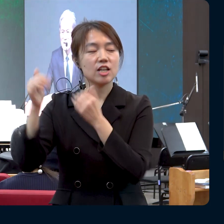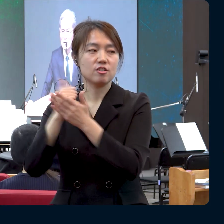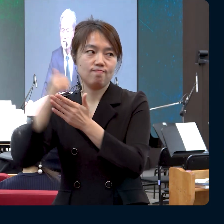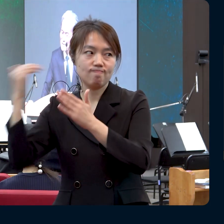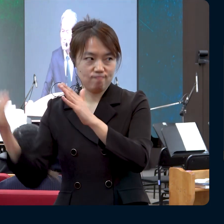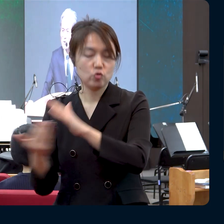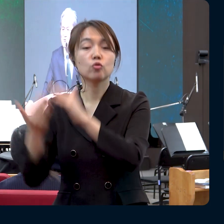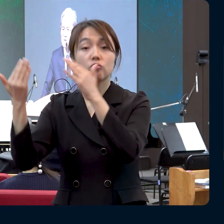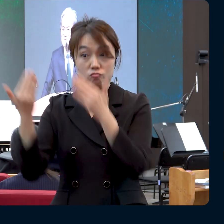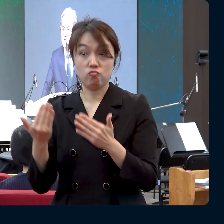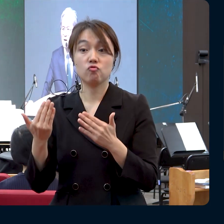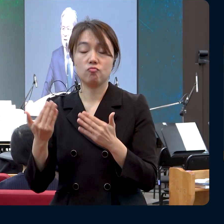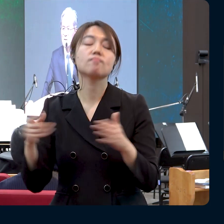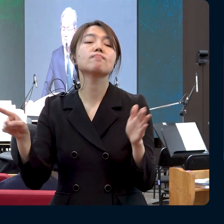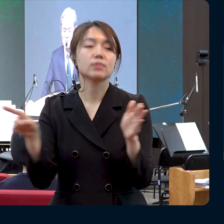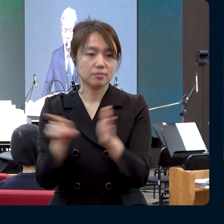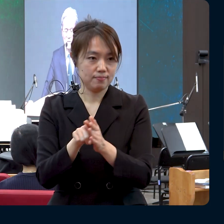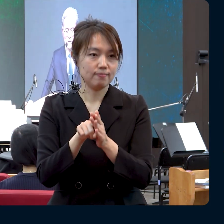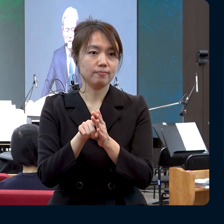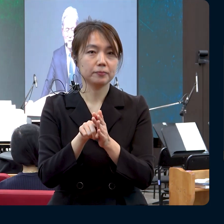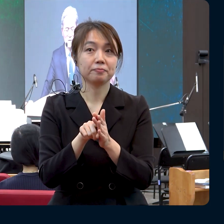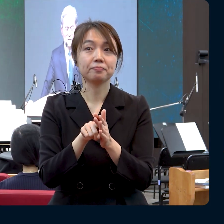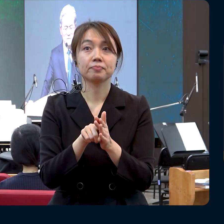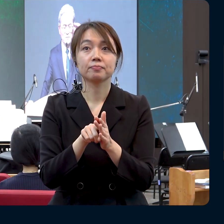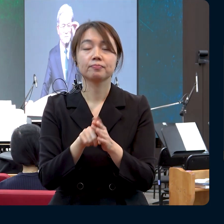믿습니다. 그대로 될 줄 믿습니다.